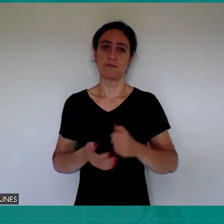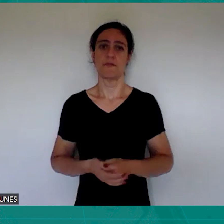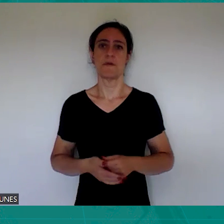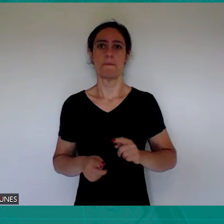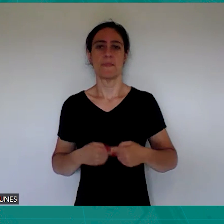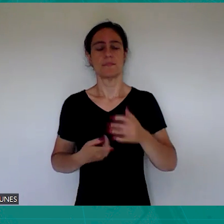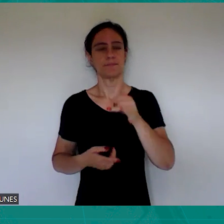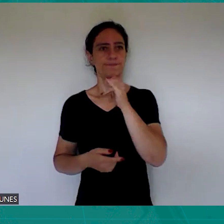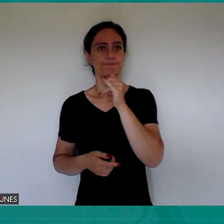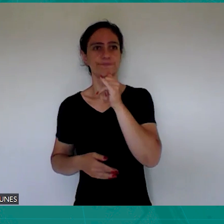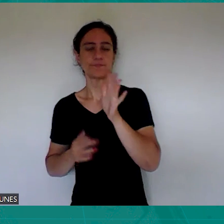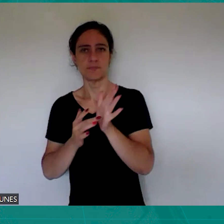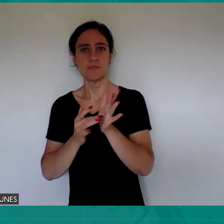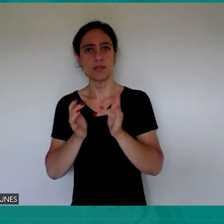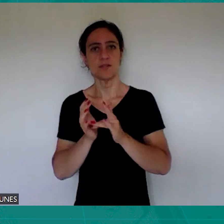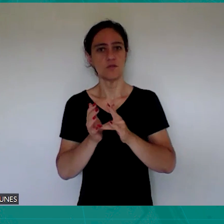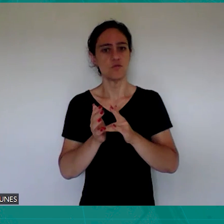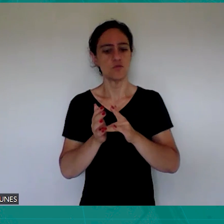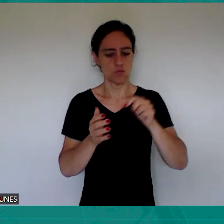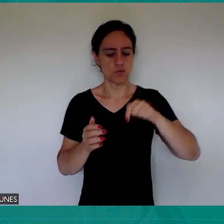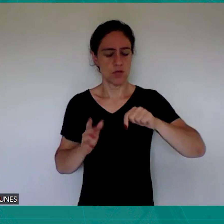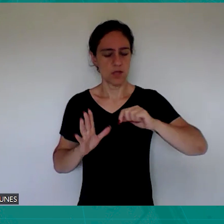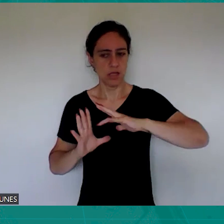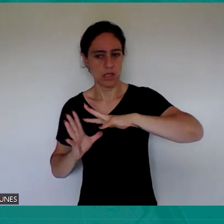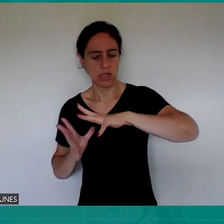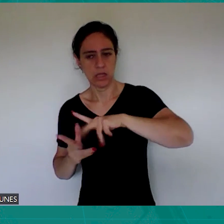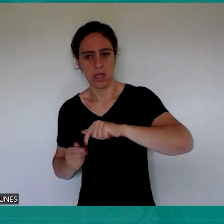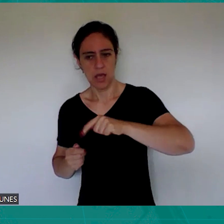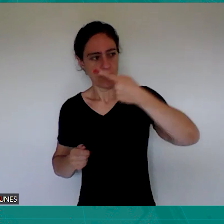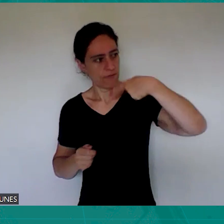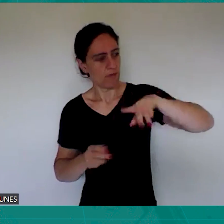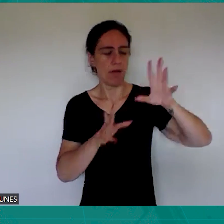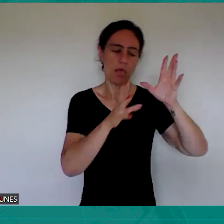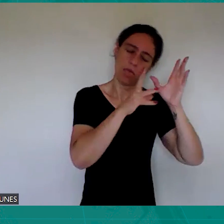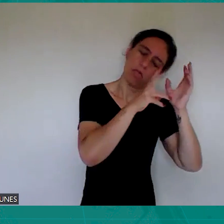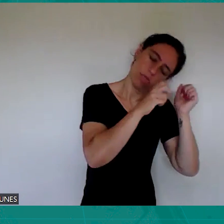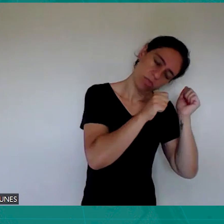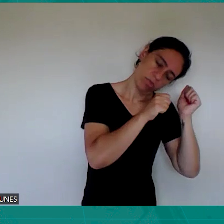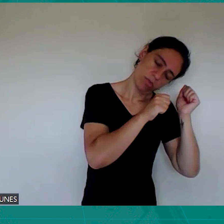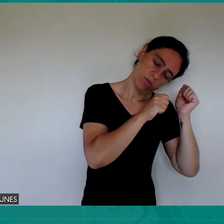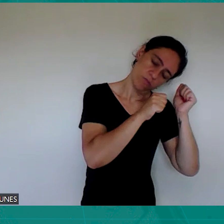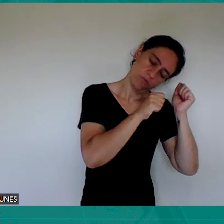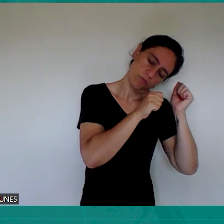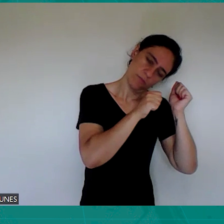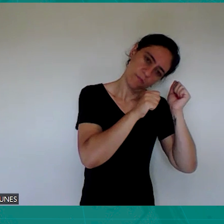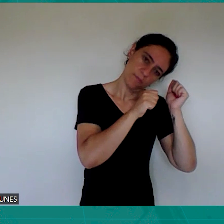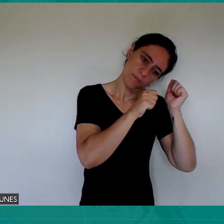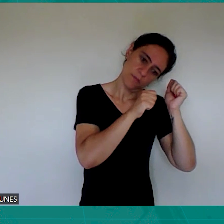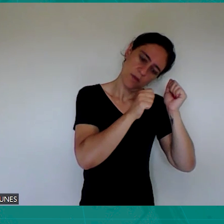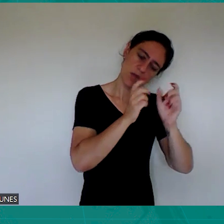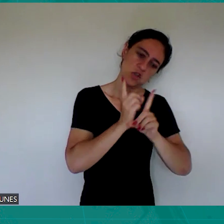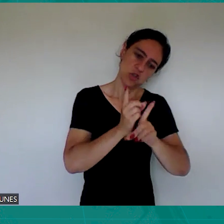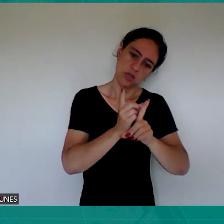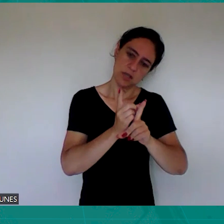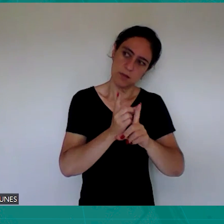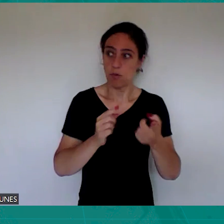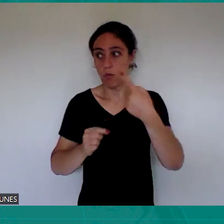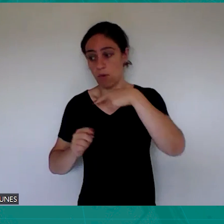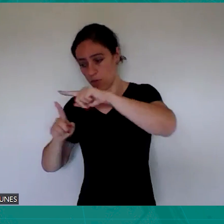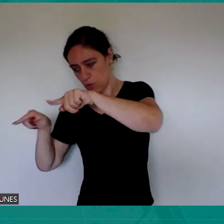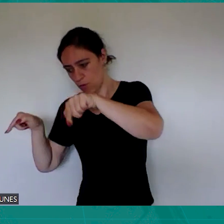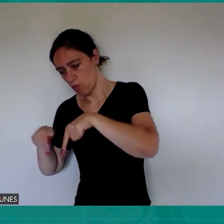Jesus estava em carne, Jesus ia dormir no seu aposento, eu, como o seu discípulo, dormia no outro quarto, ou outro lugar,